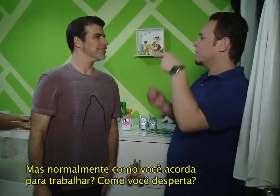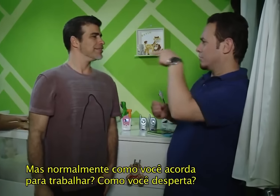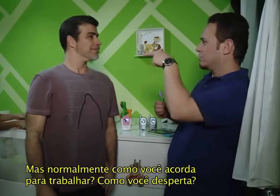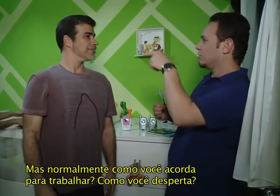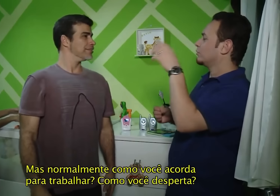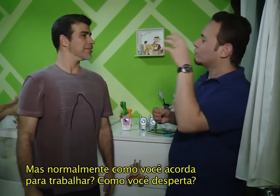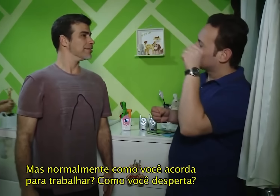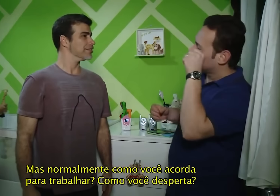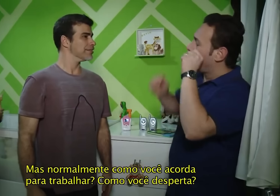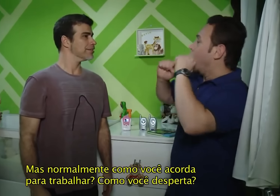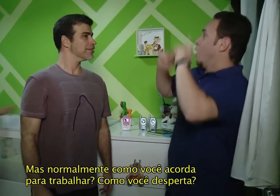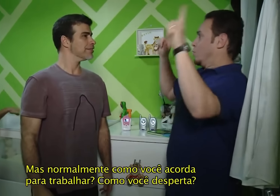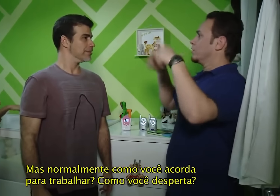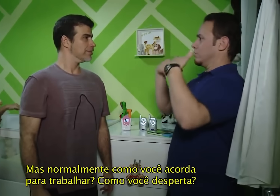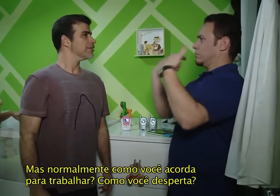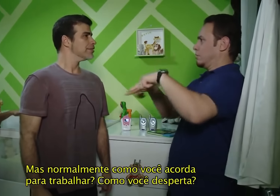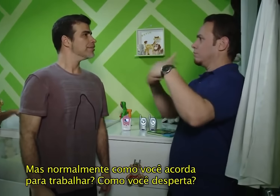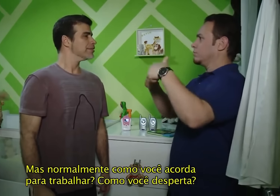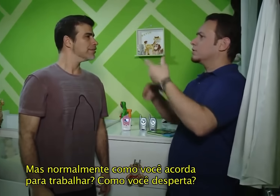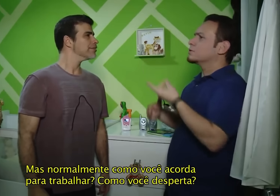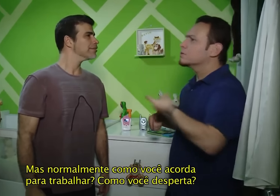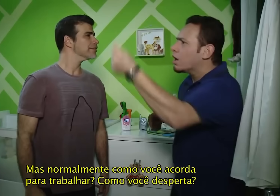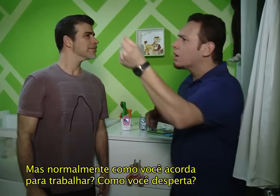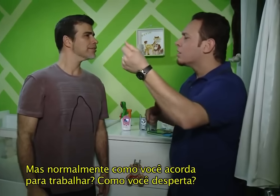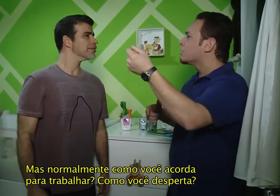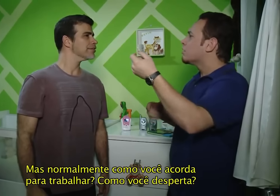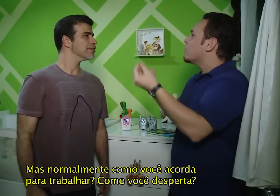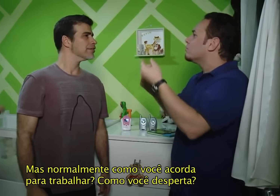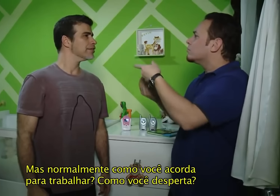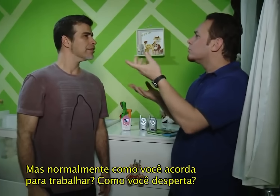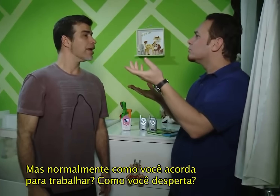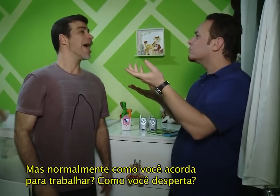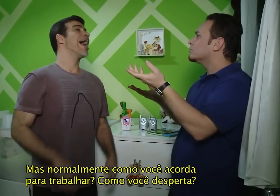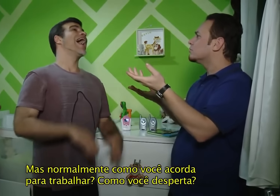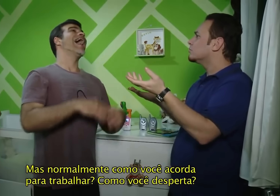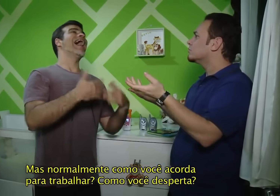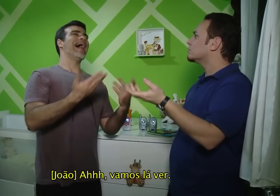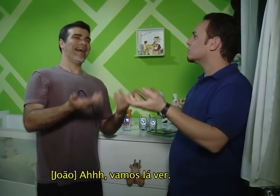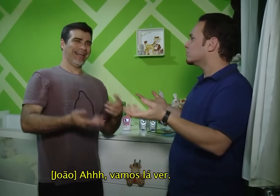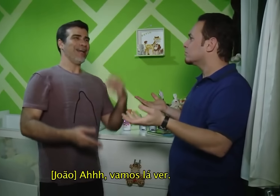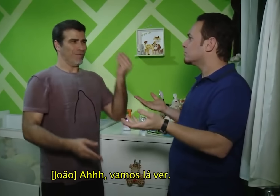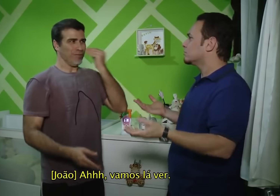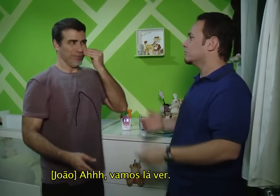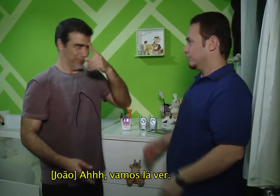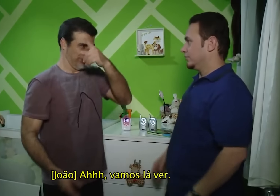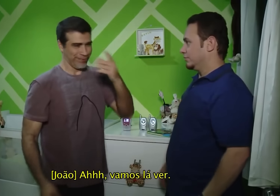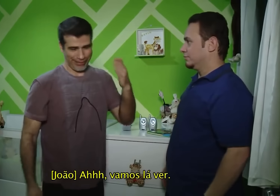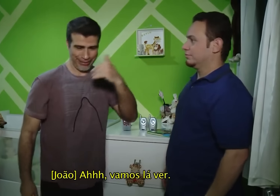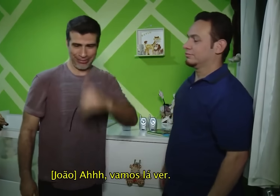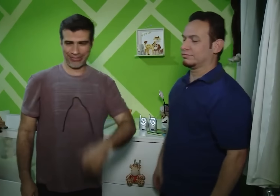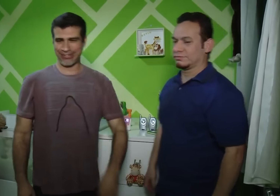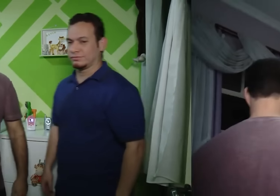Mas, normalmente, como você acorda para ir trabalhar? Como você desperta? Ah, vamos lá ver.